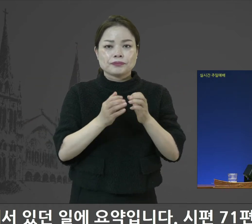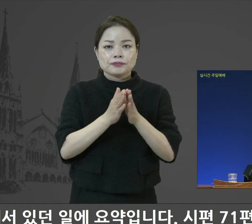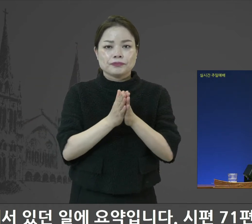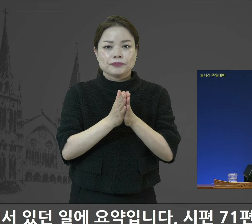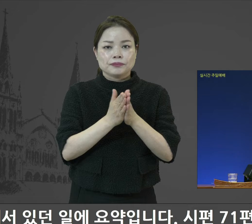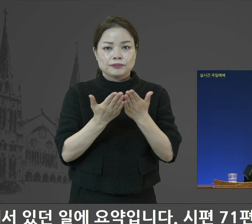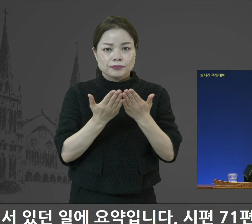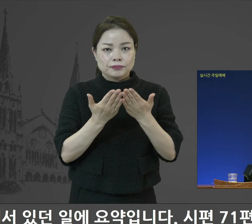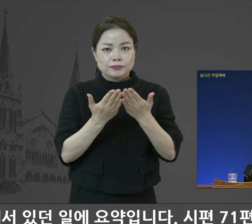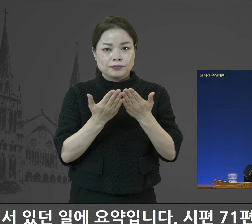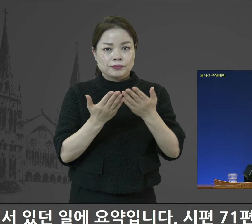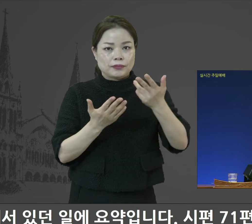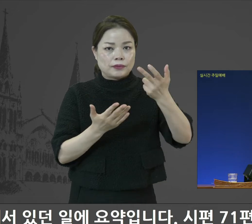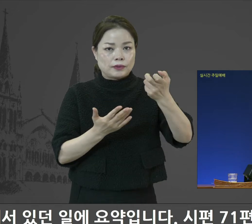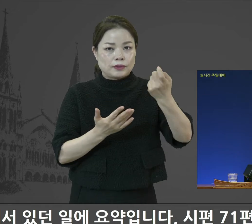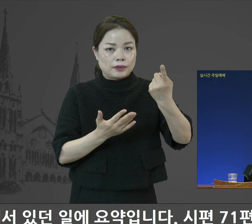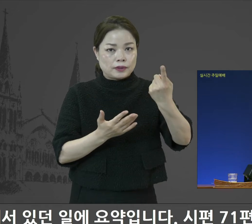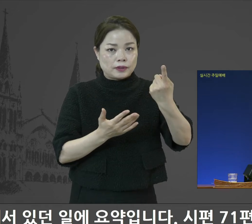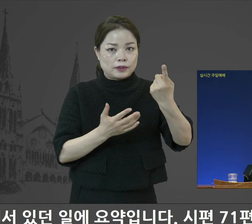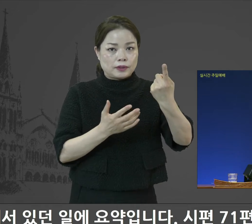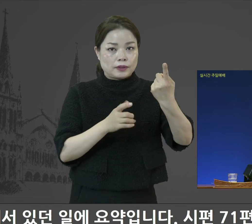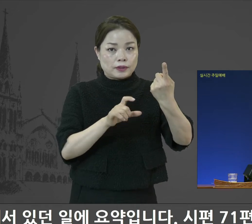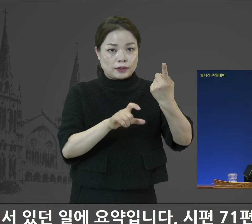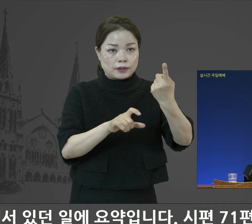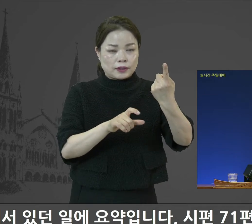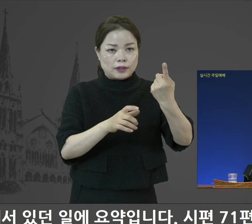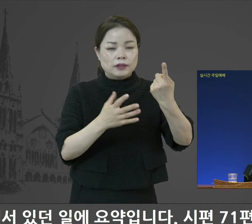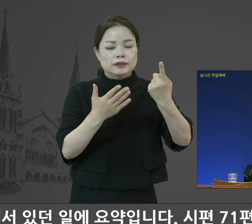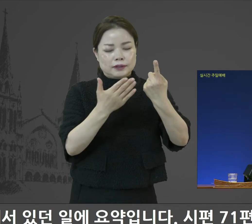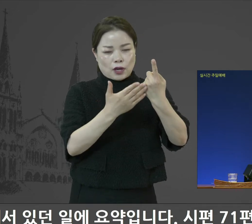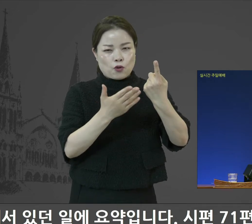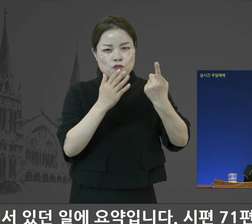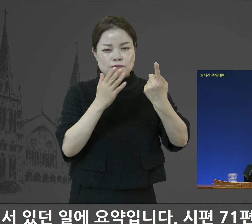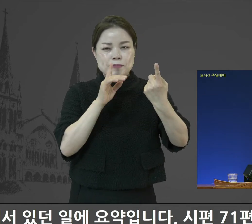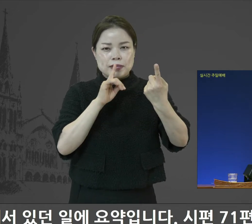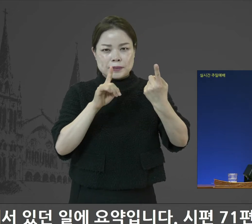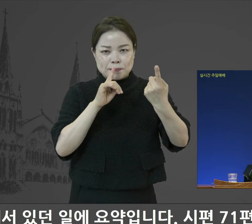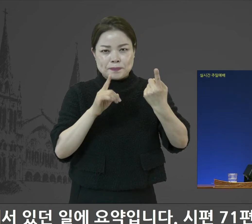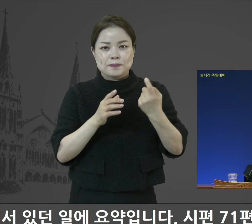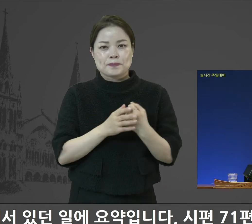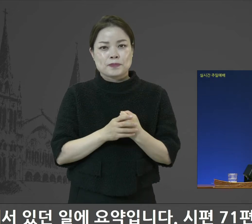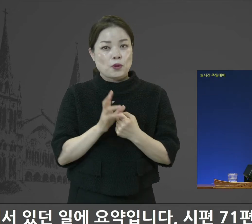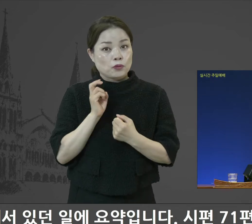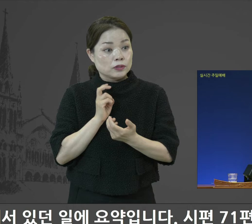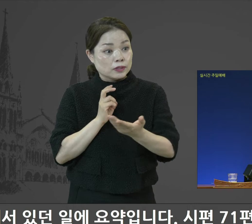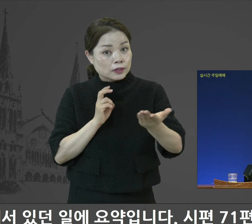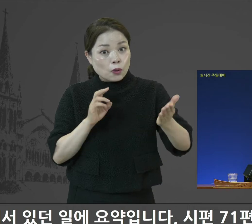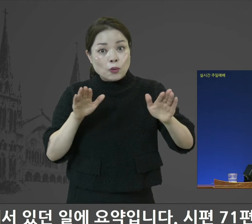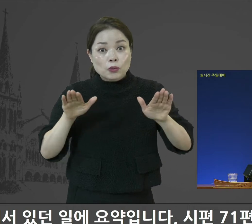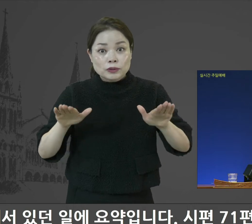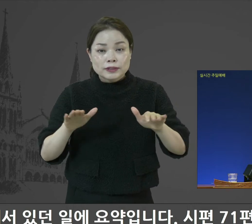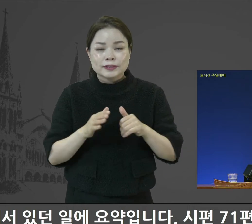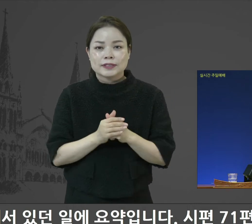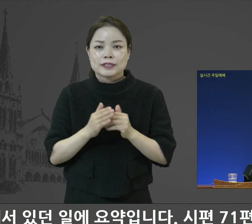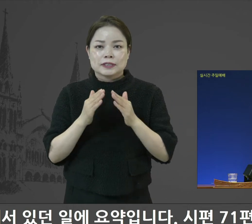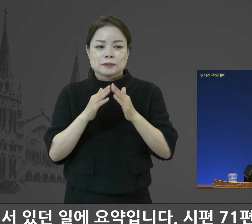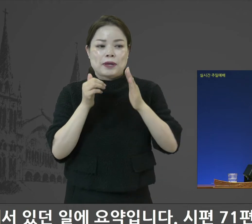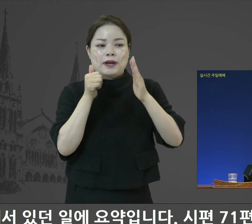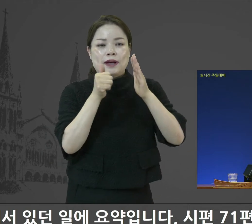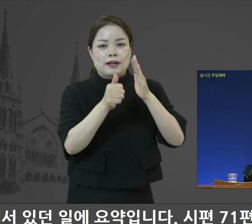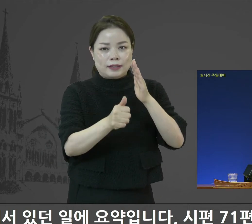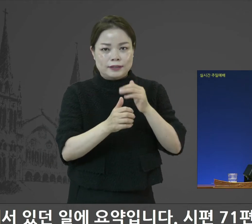부근 될 겁니다. 시편 71편은요 많이 은혜롭습니다. 여러분, 혹시 오늘 집에